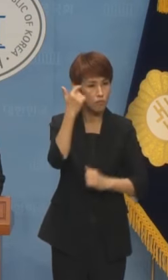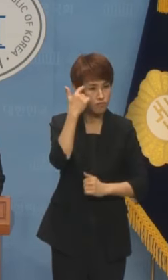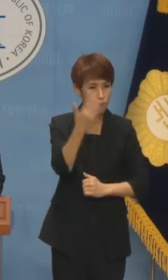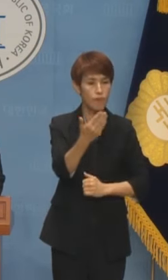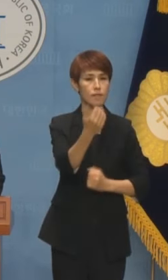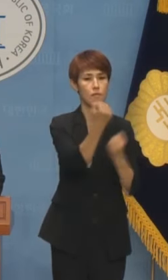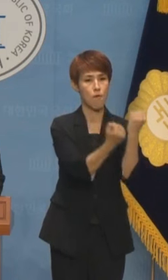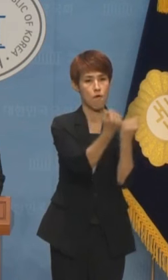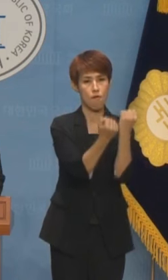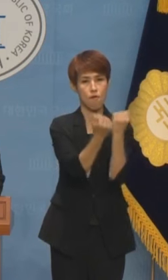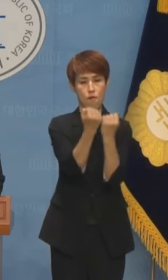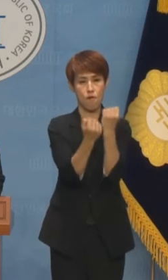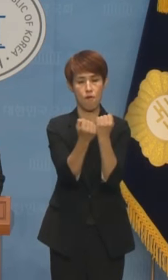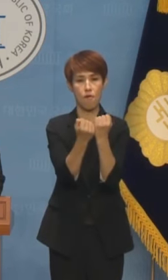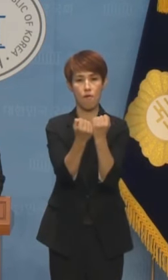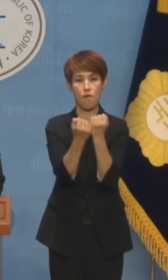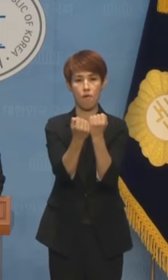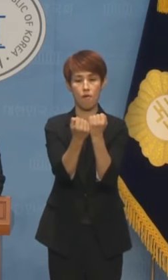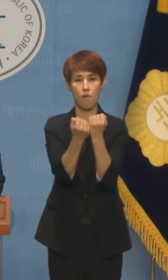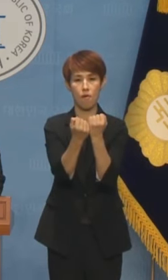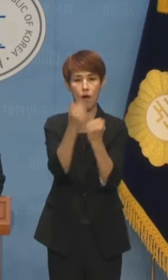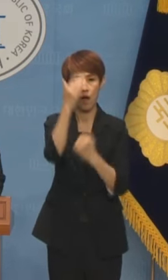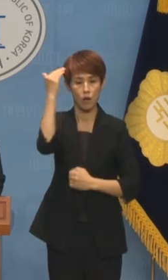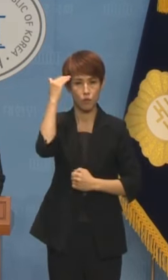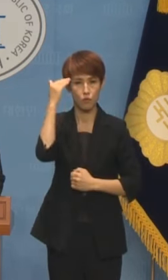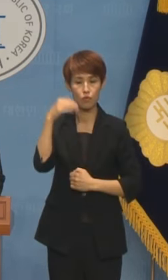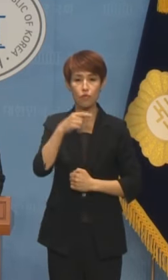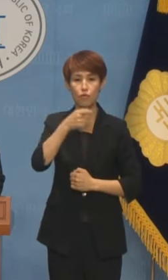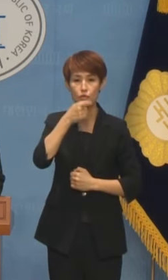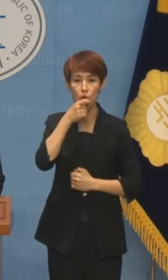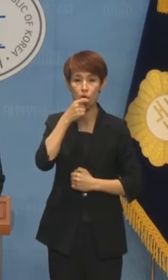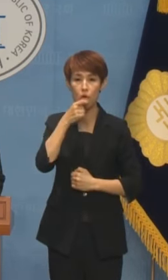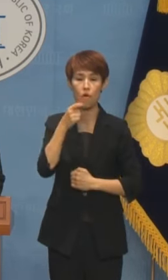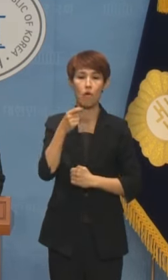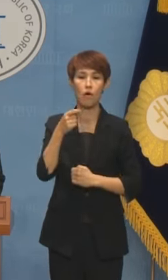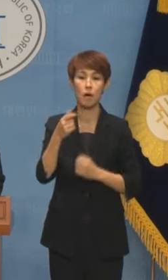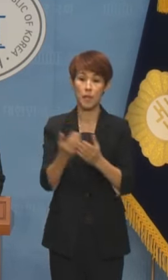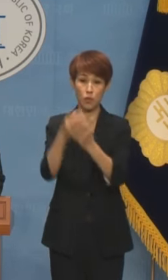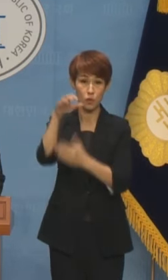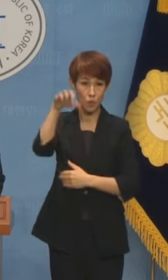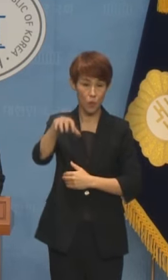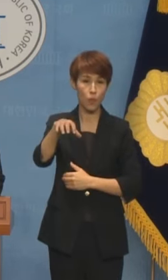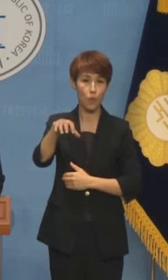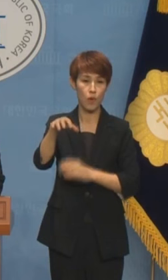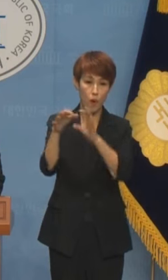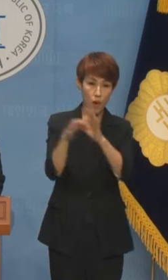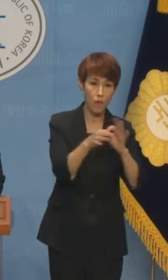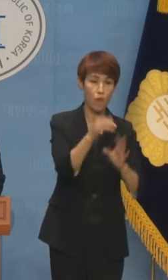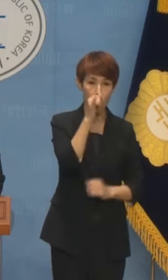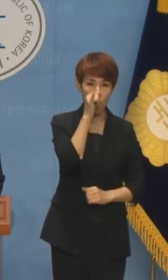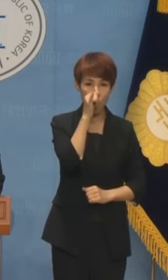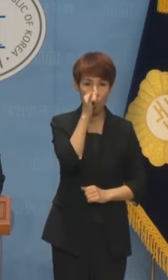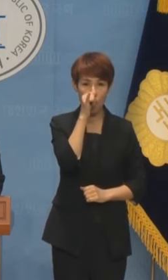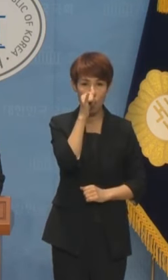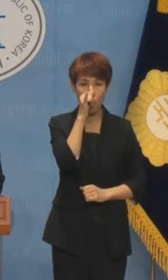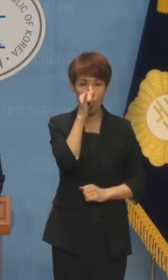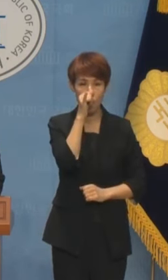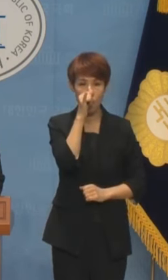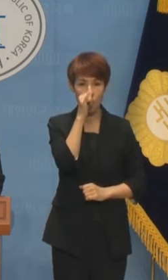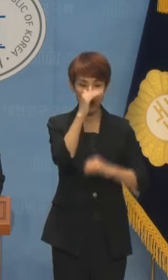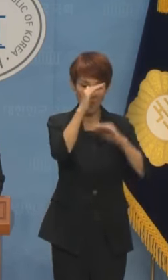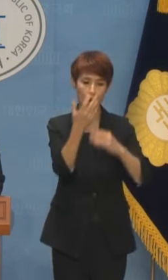설명회를 한수원에 요청해야 한다거나 월성원전 1호기 근로자 고용보장 사항을